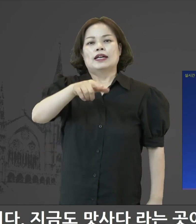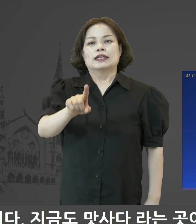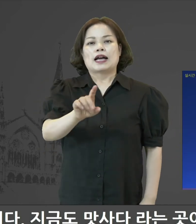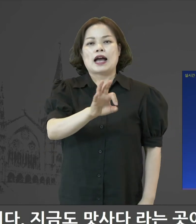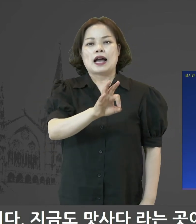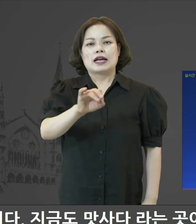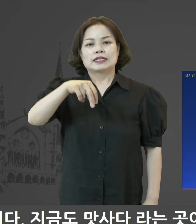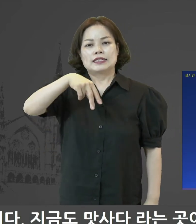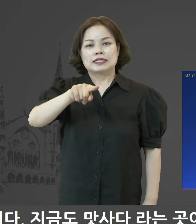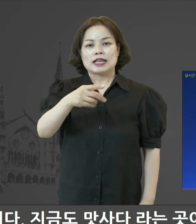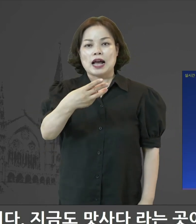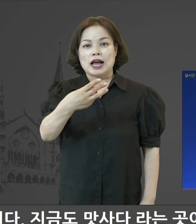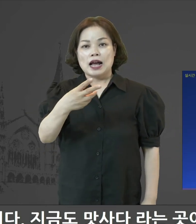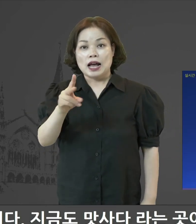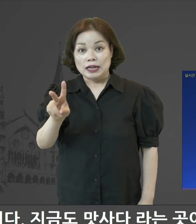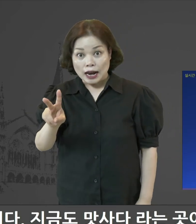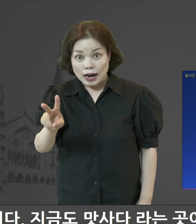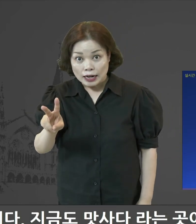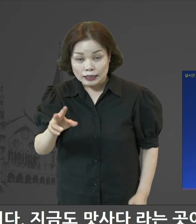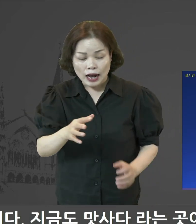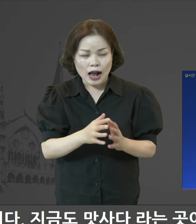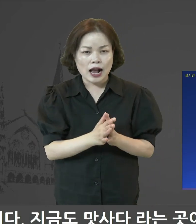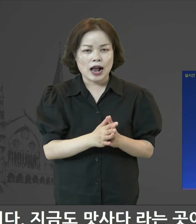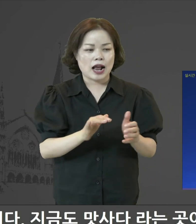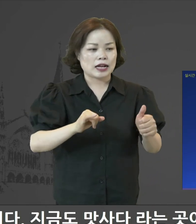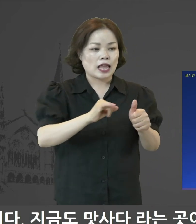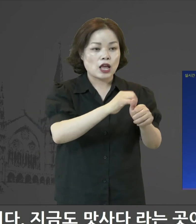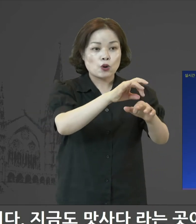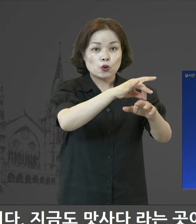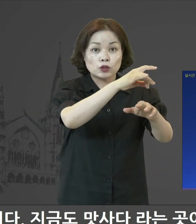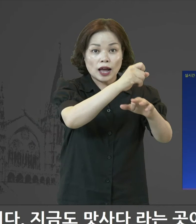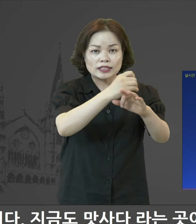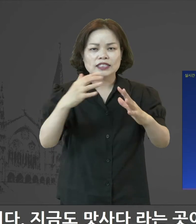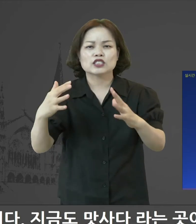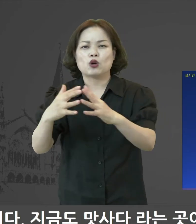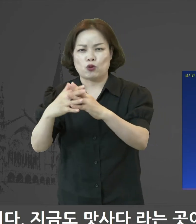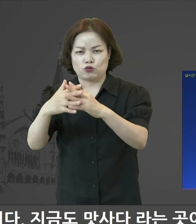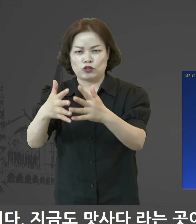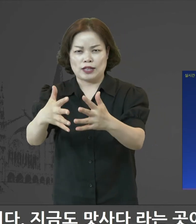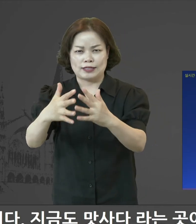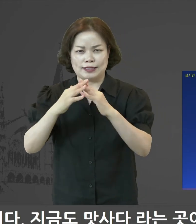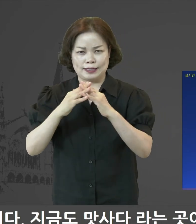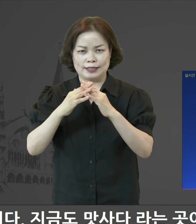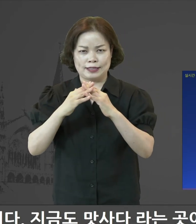가이사라가 헤롯 대왕이 만든 작품 중에 하나입니다. 아까